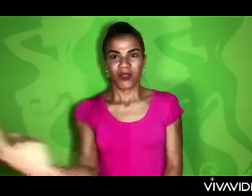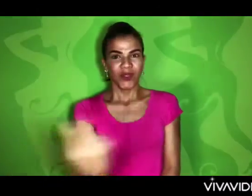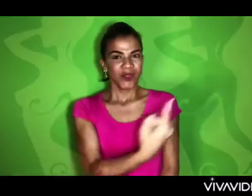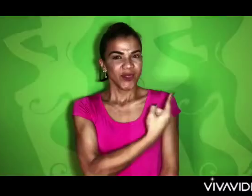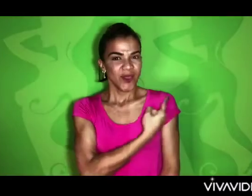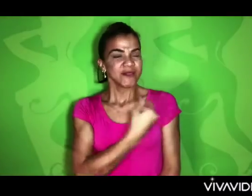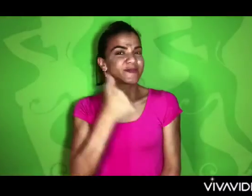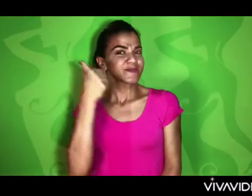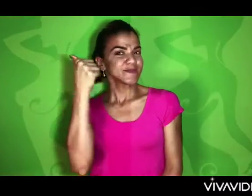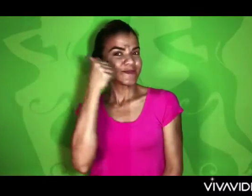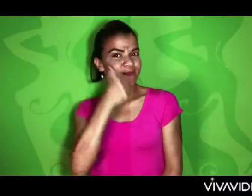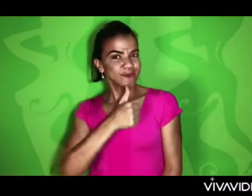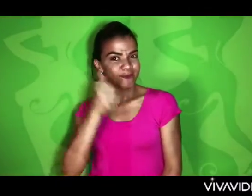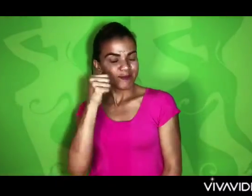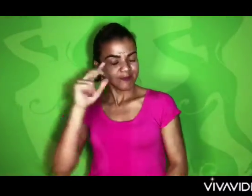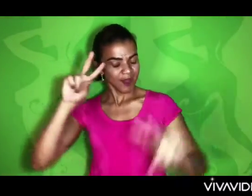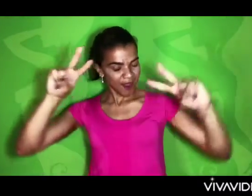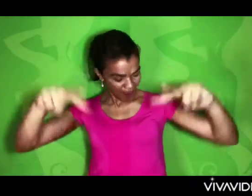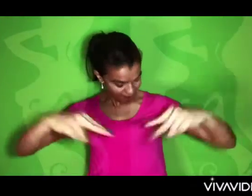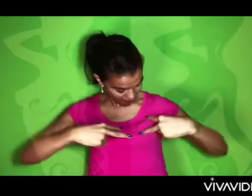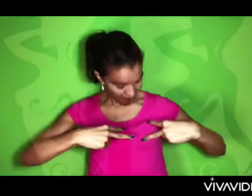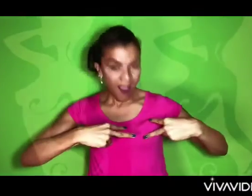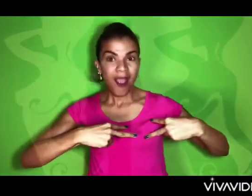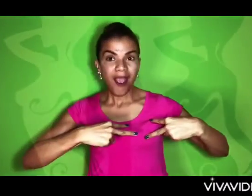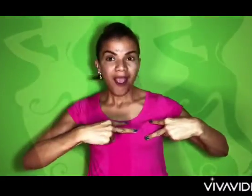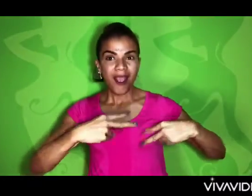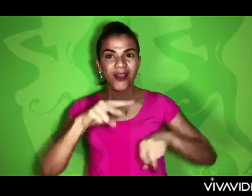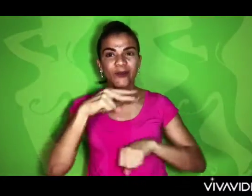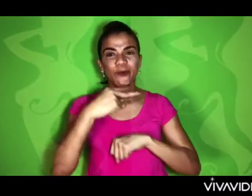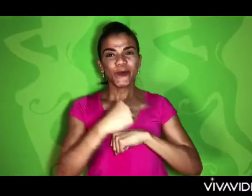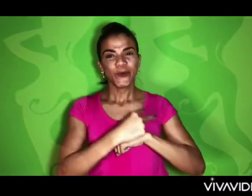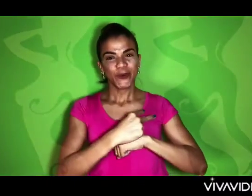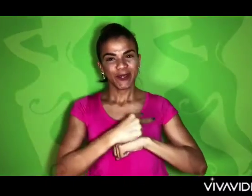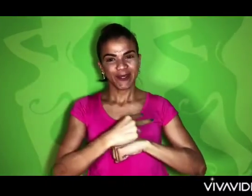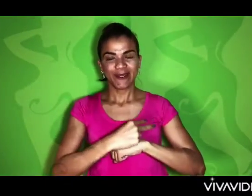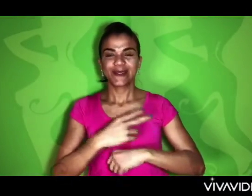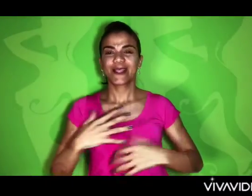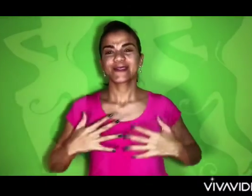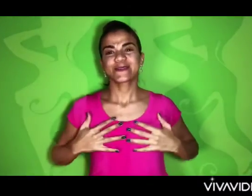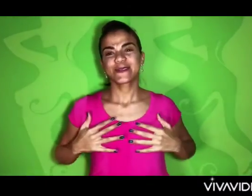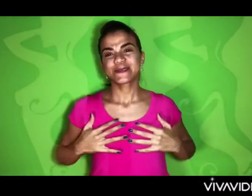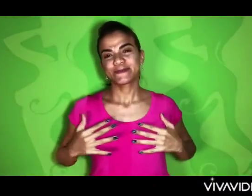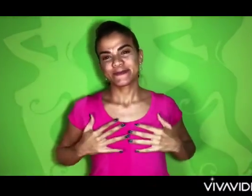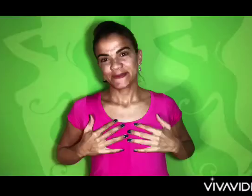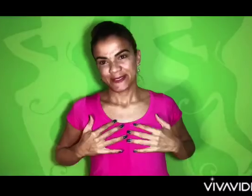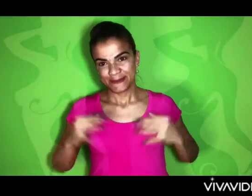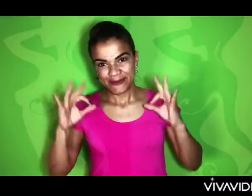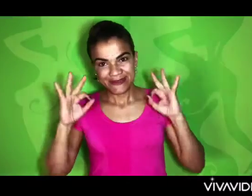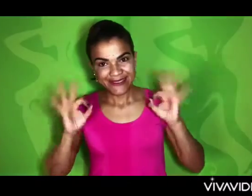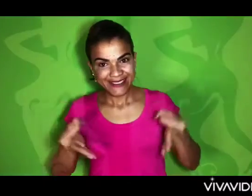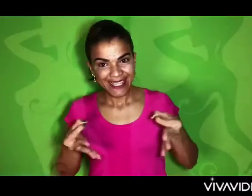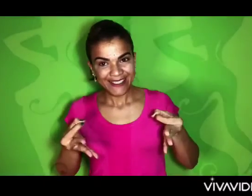para que todas nós mulheres possamos voltar nossas atenções ao cuidado da mama